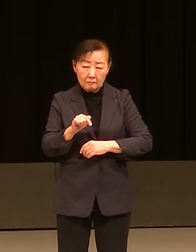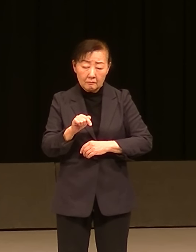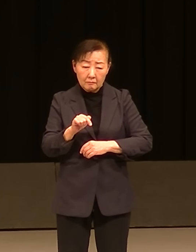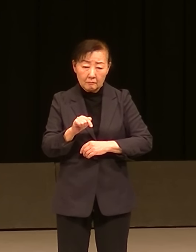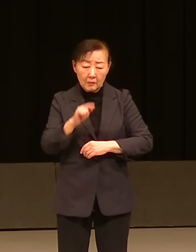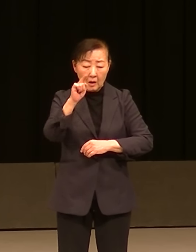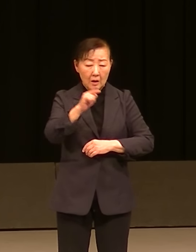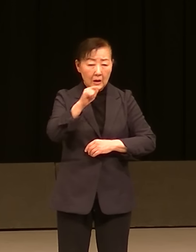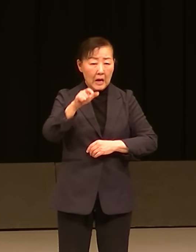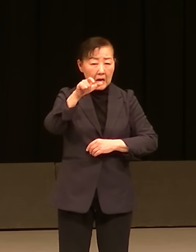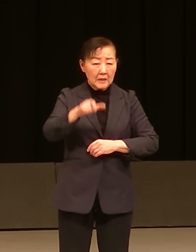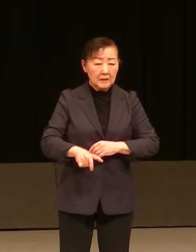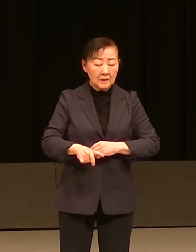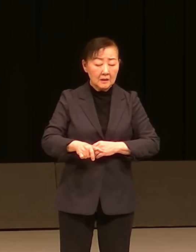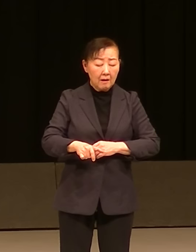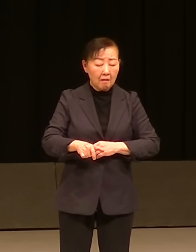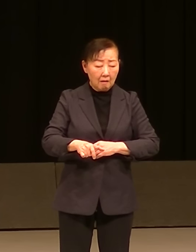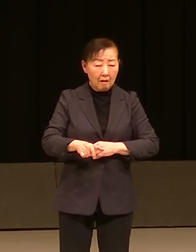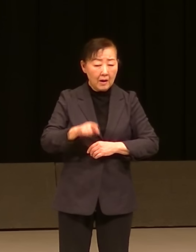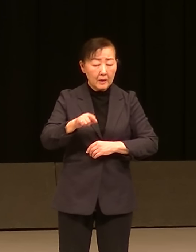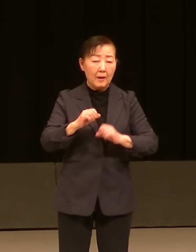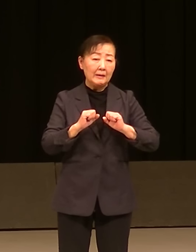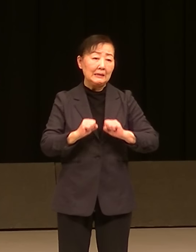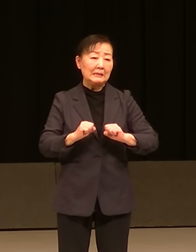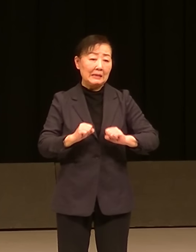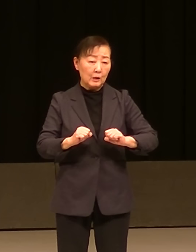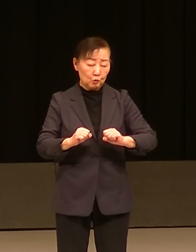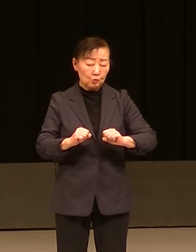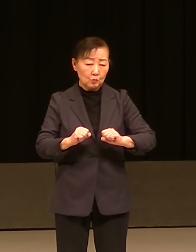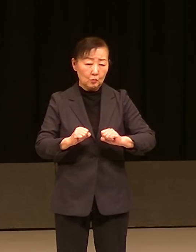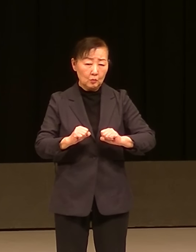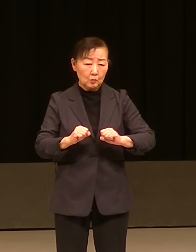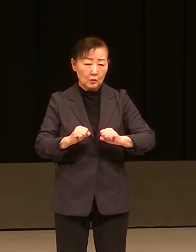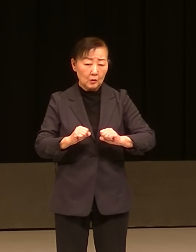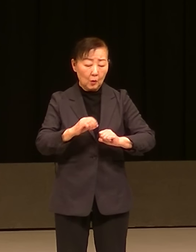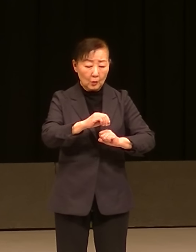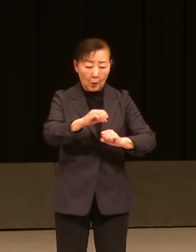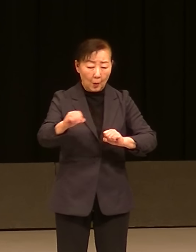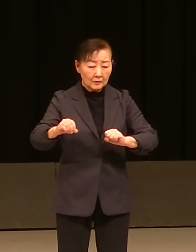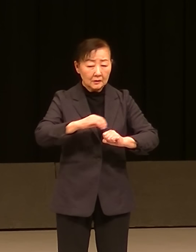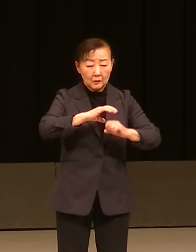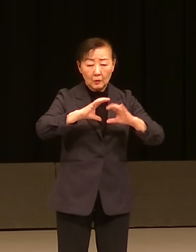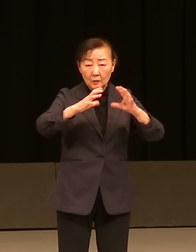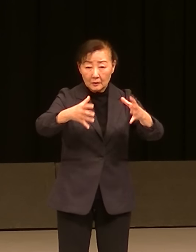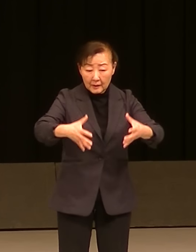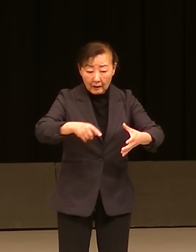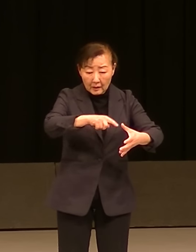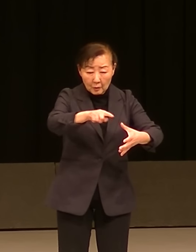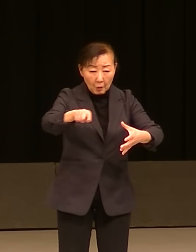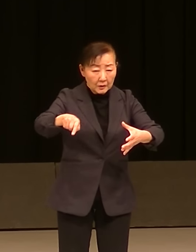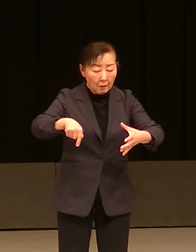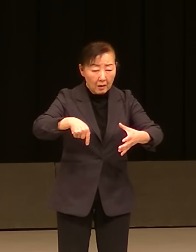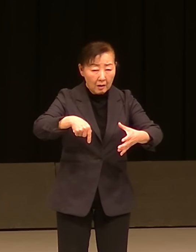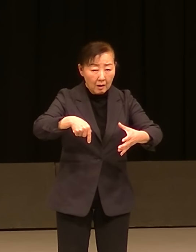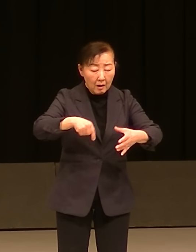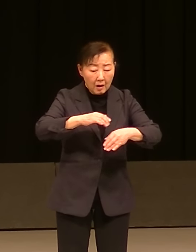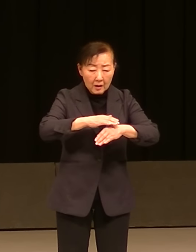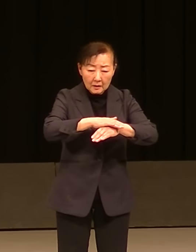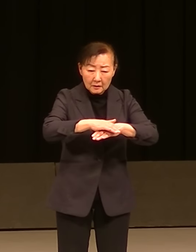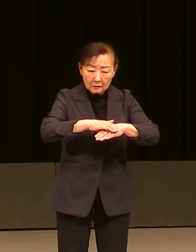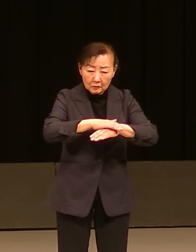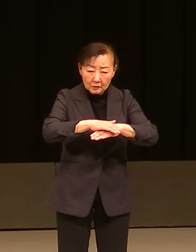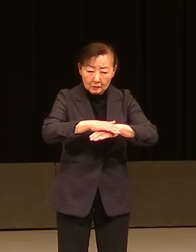人間の世界、人間が今生きているこの、地上の世界、においてはですね、慈しみ